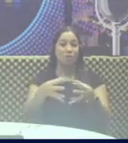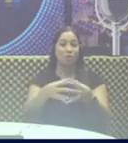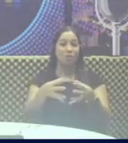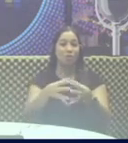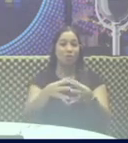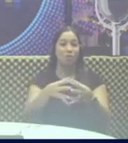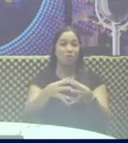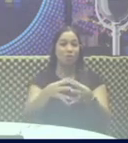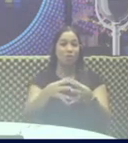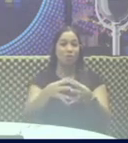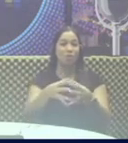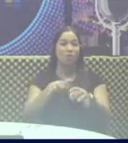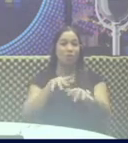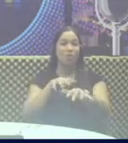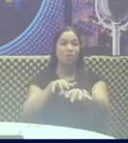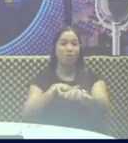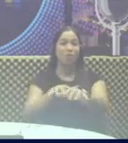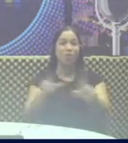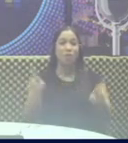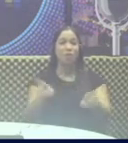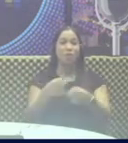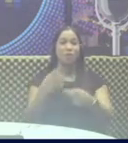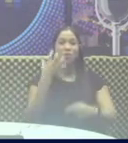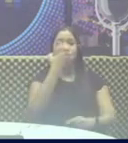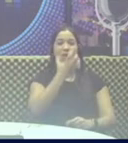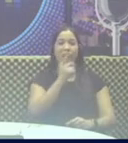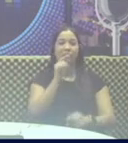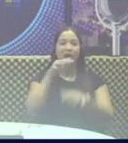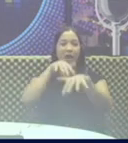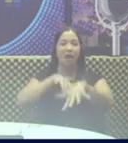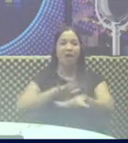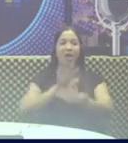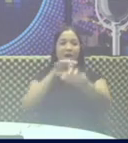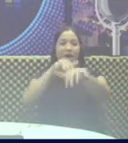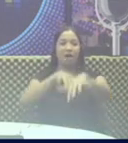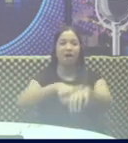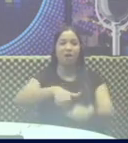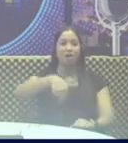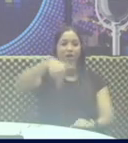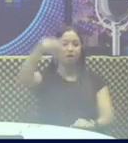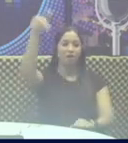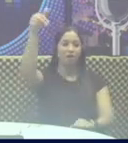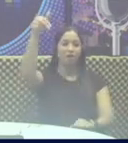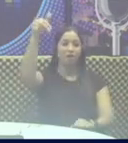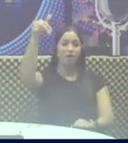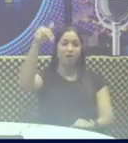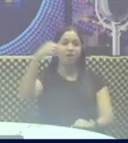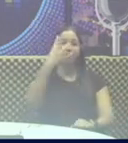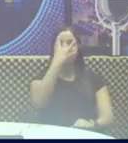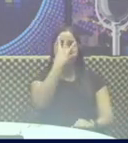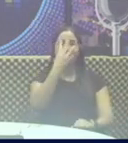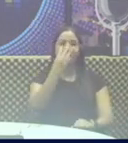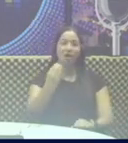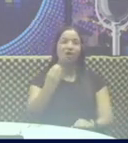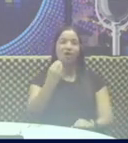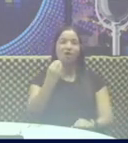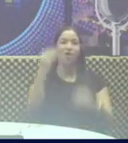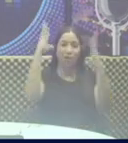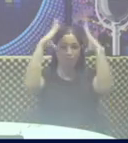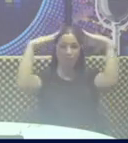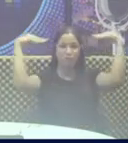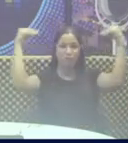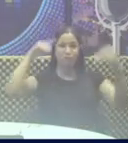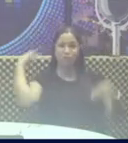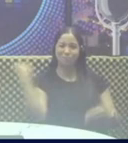que levou para a avenida o enredo Pelas Águas do Norte, do Nordeste, a Loba é Cabra da